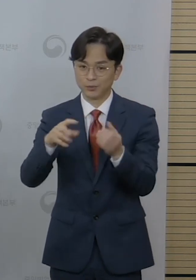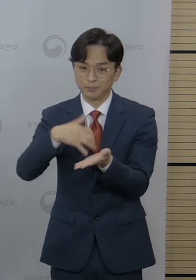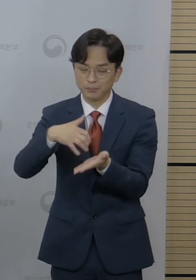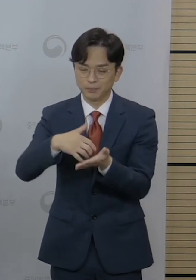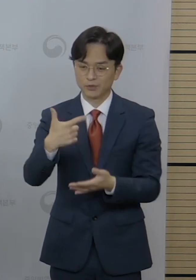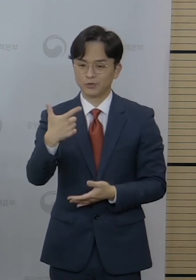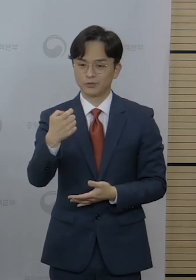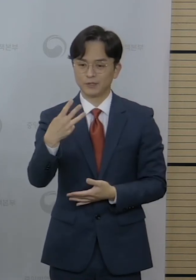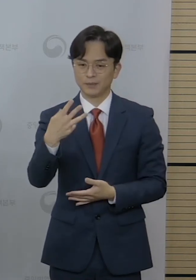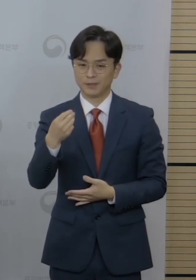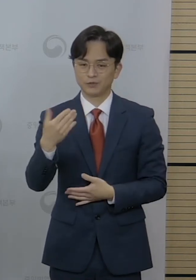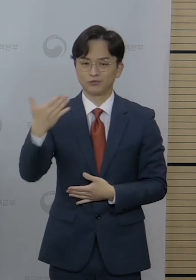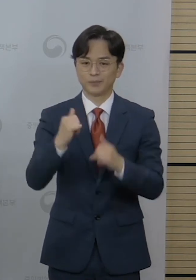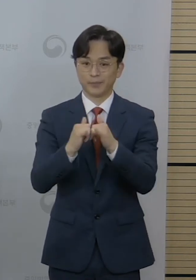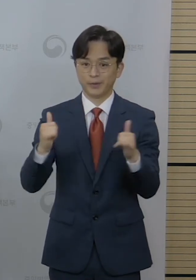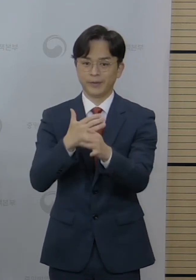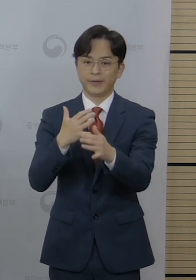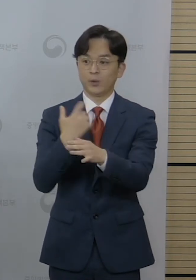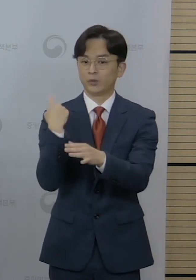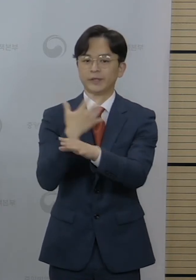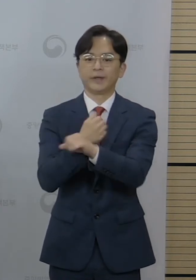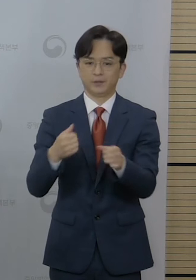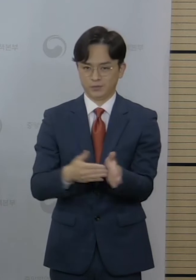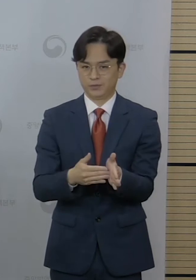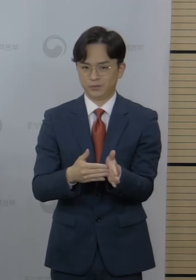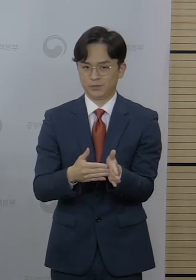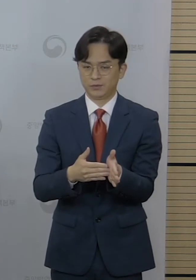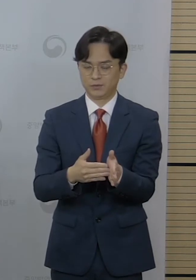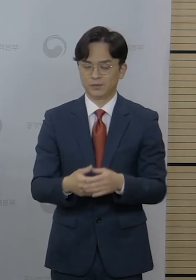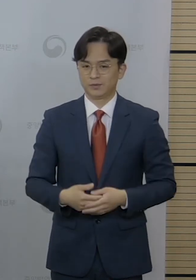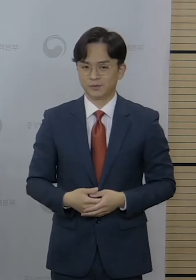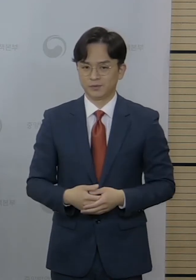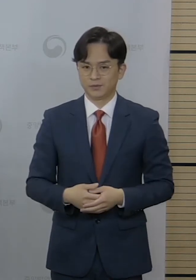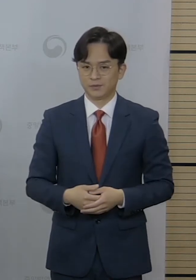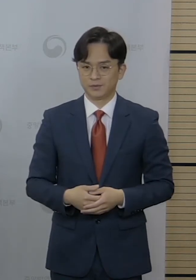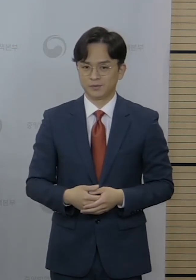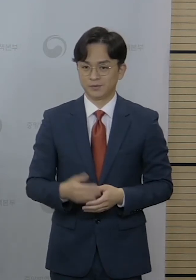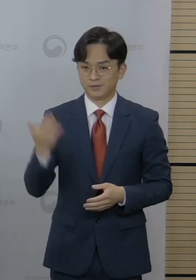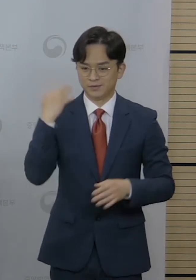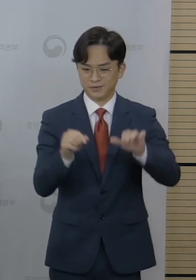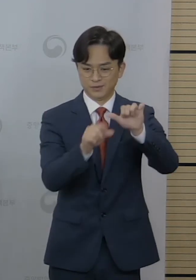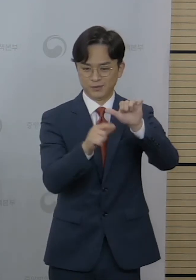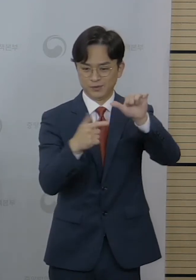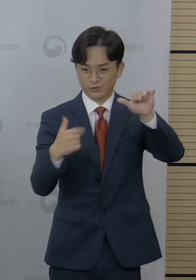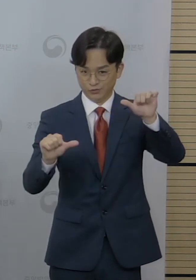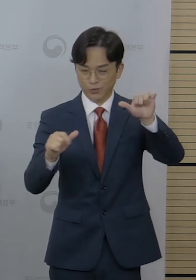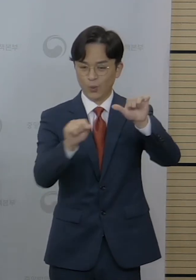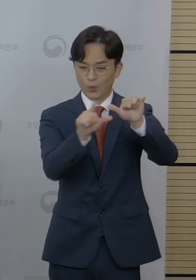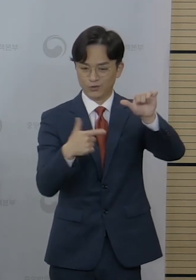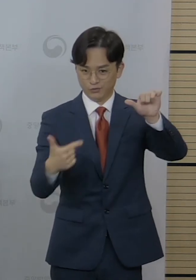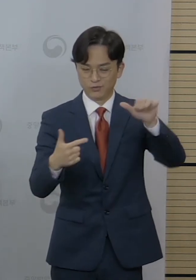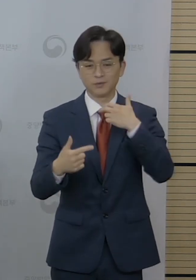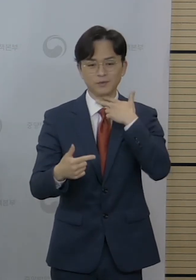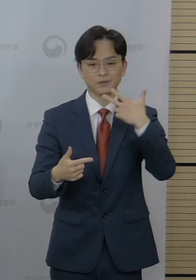639,000 여명이 예약을 완료하셔야 씁니다 이는 지난 5월 6일을 70에서 14세